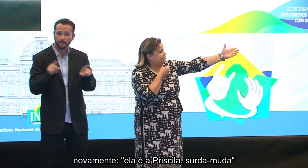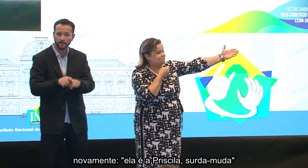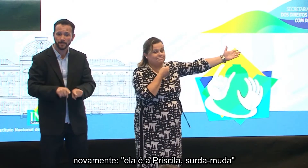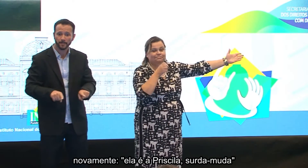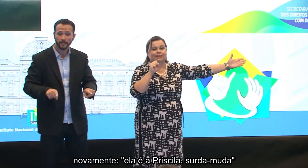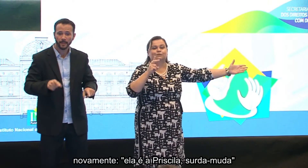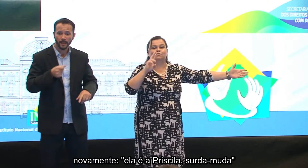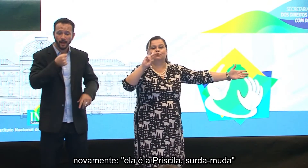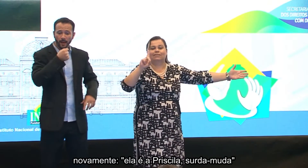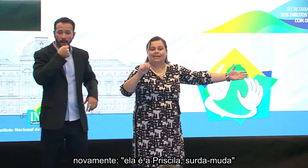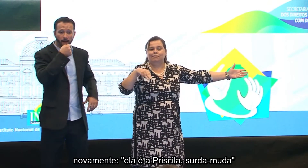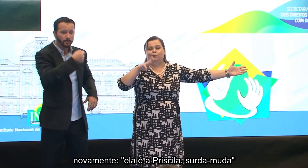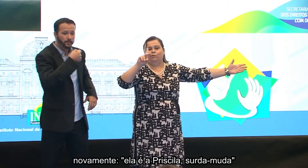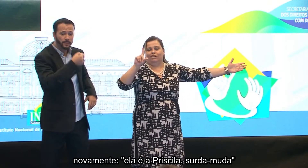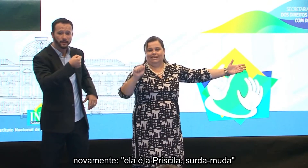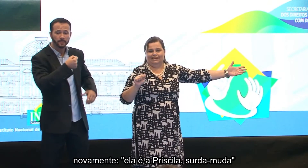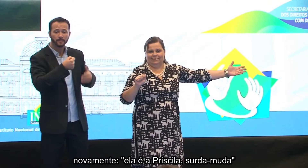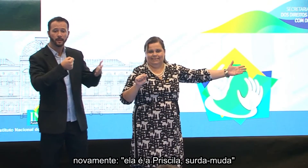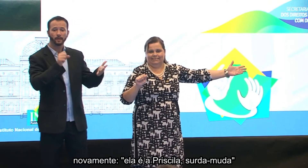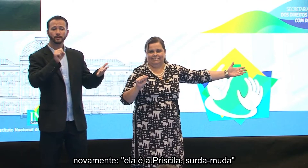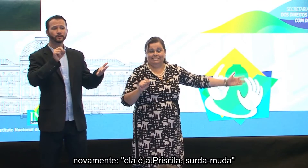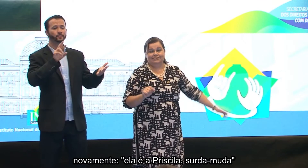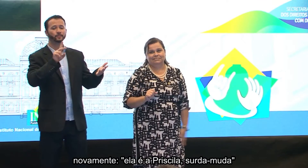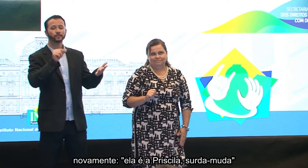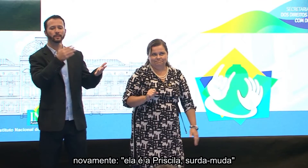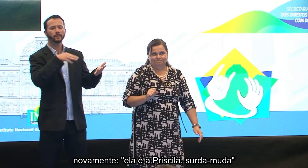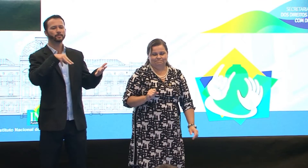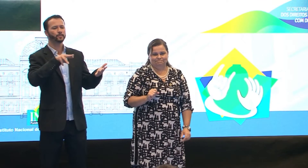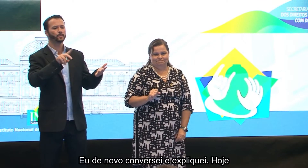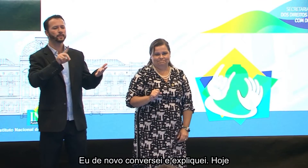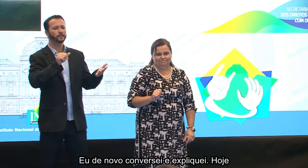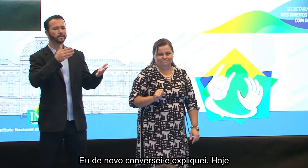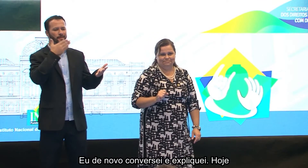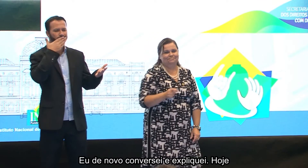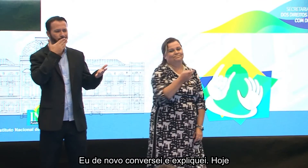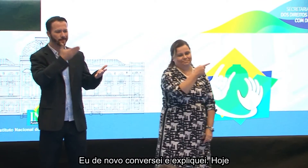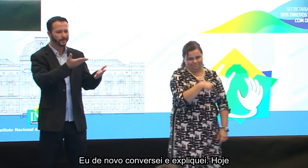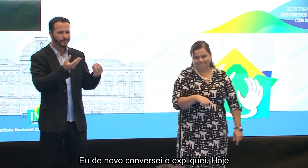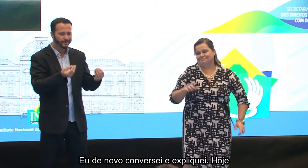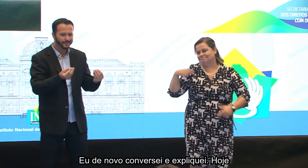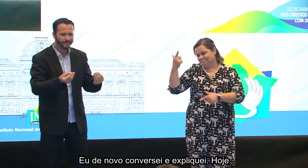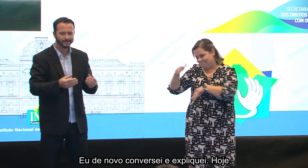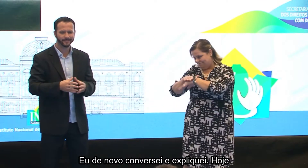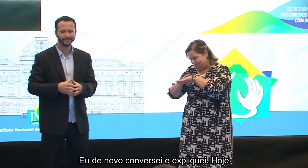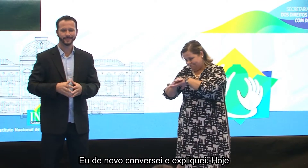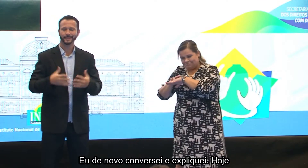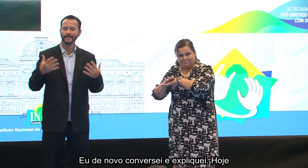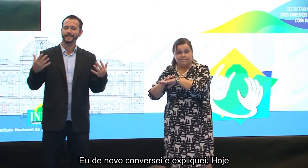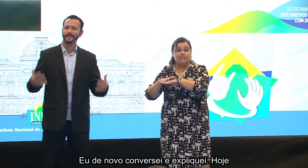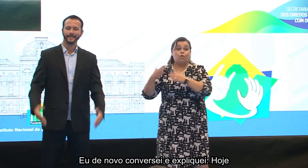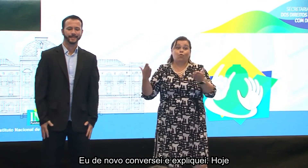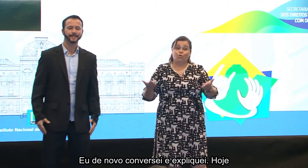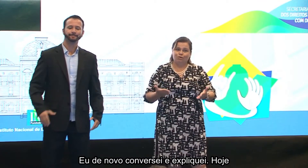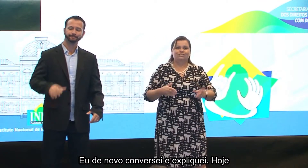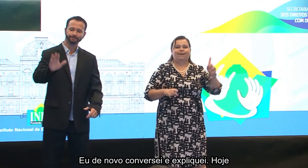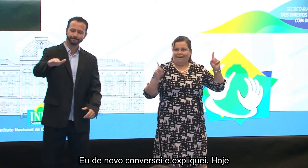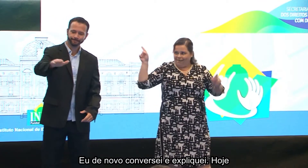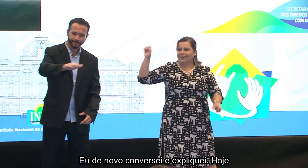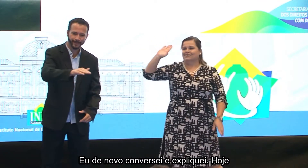novamente, ela é a Priscila, surda muda. Aí eu de novo. Tá, aí conversei e expliquei.